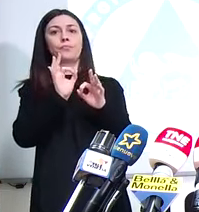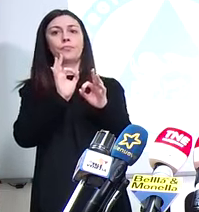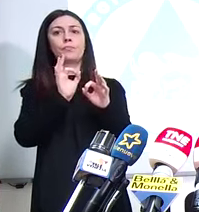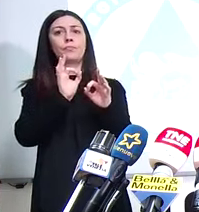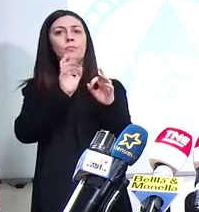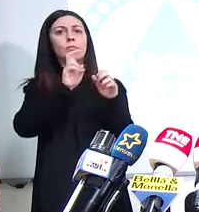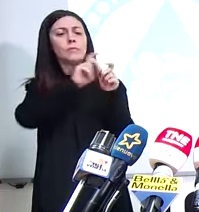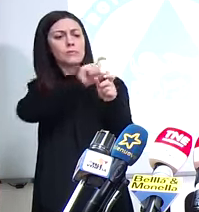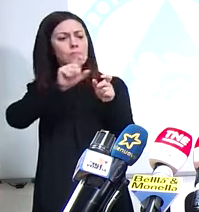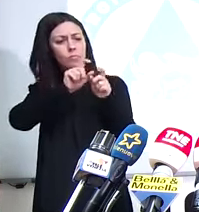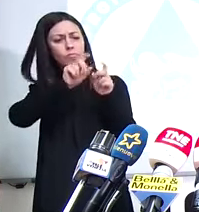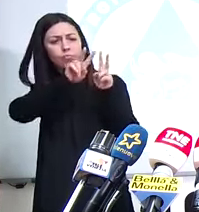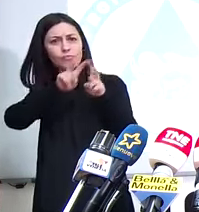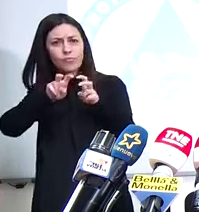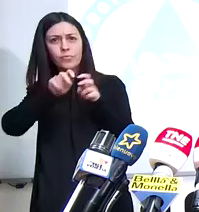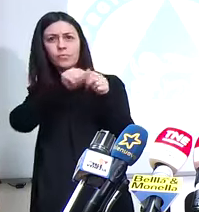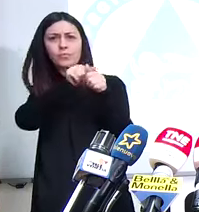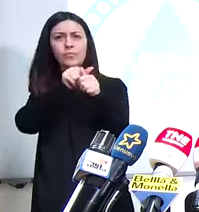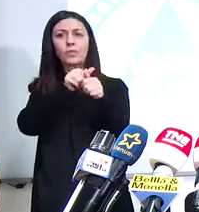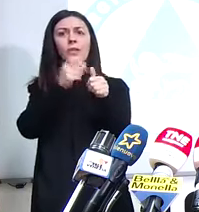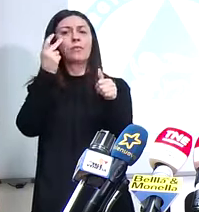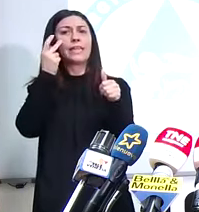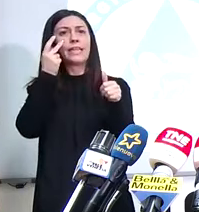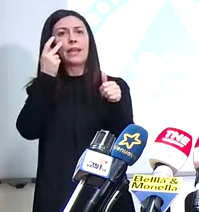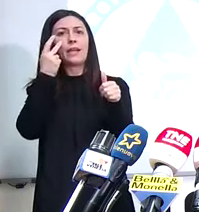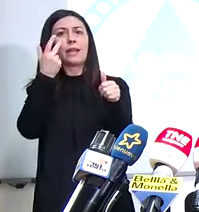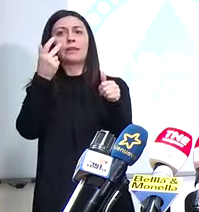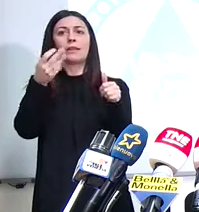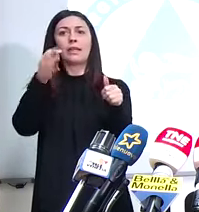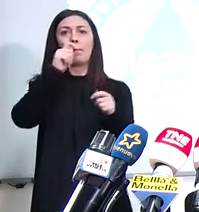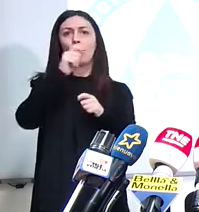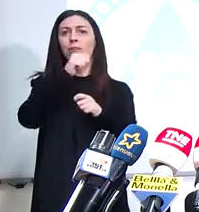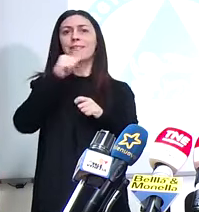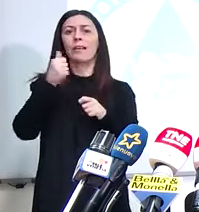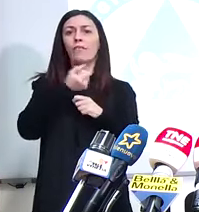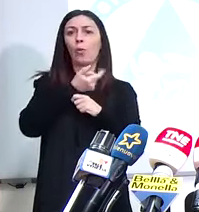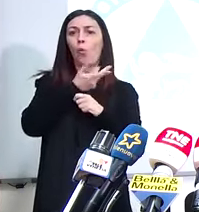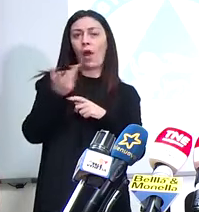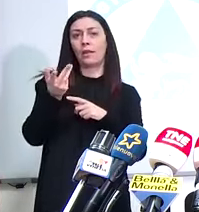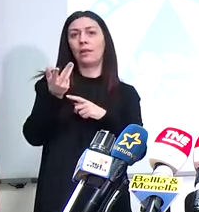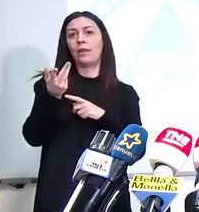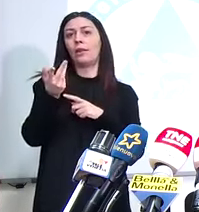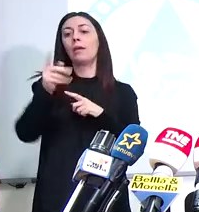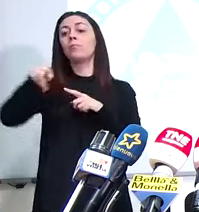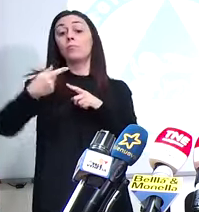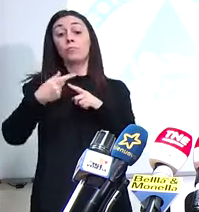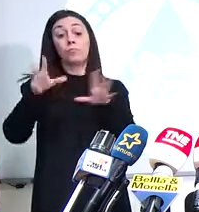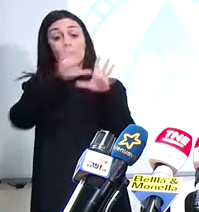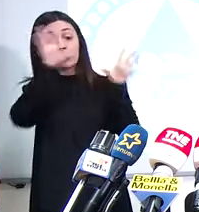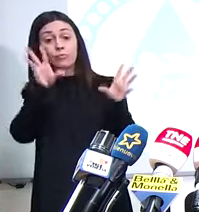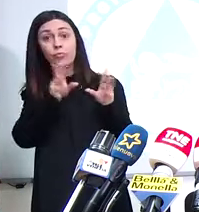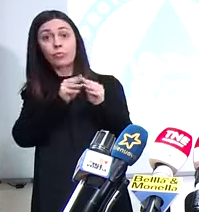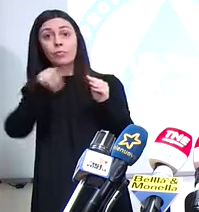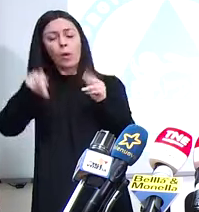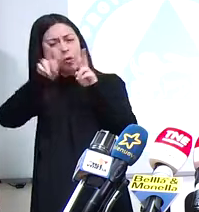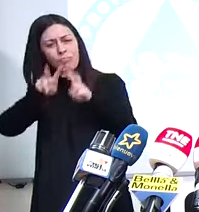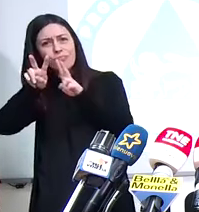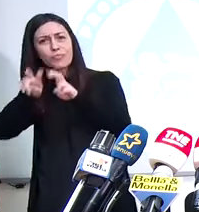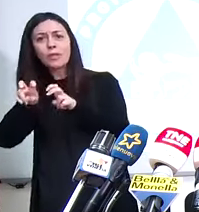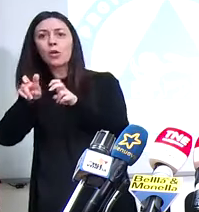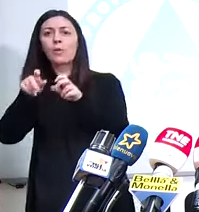11 sa quanti tamponi deve fare quante varia e quante sequenziazione deve fare basta per il resto non